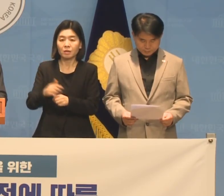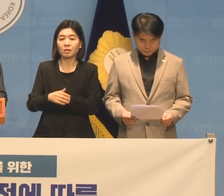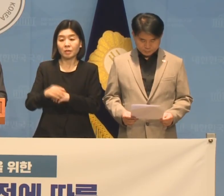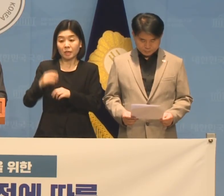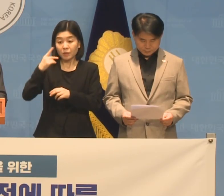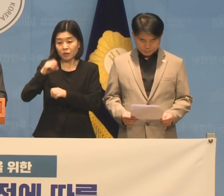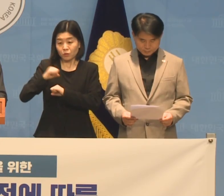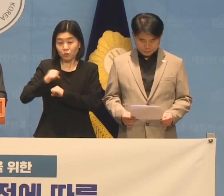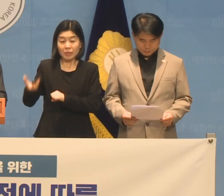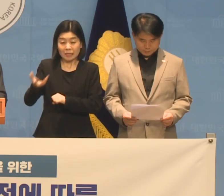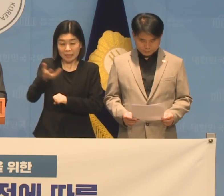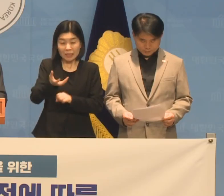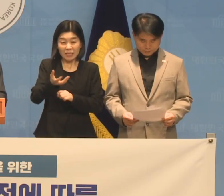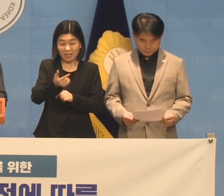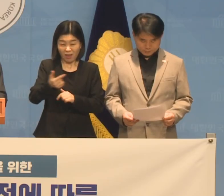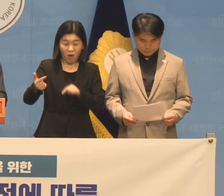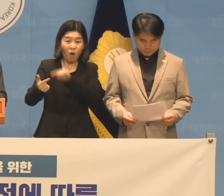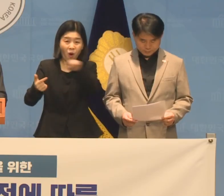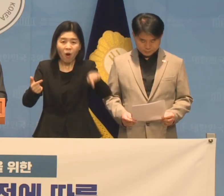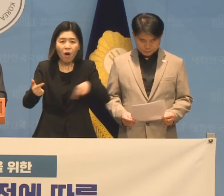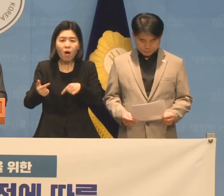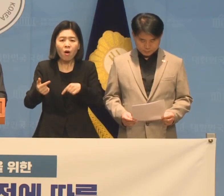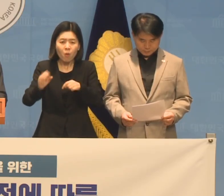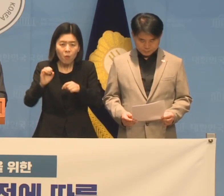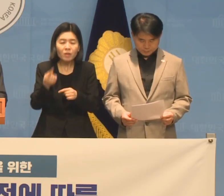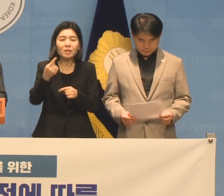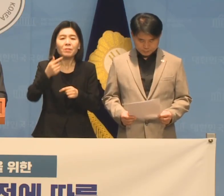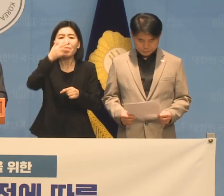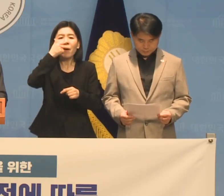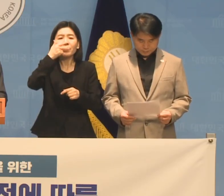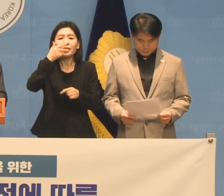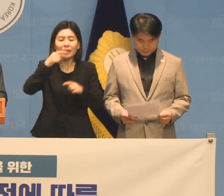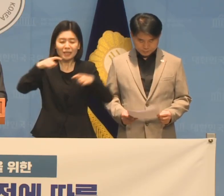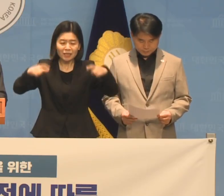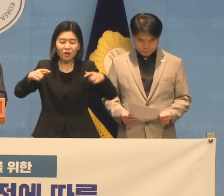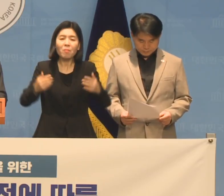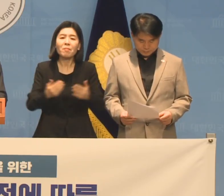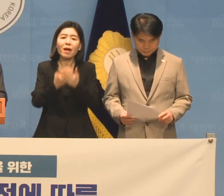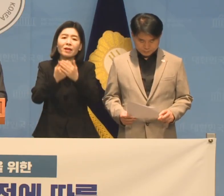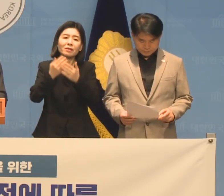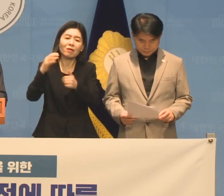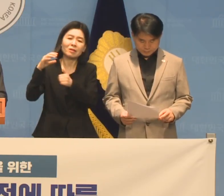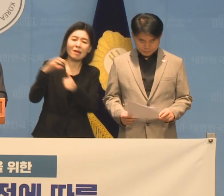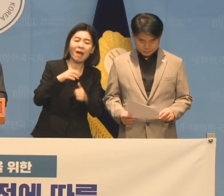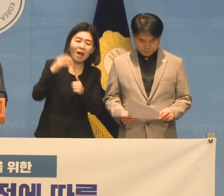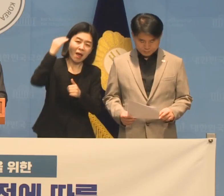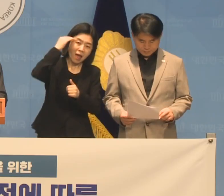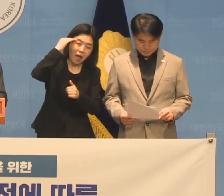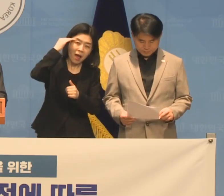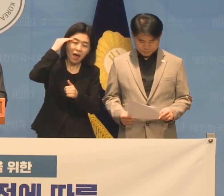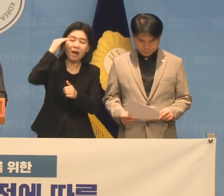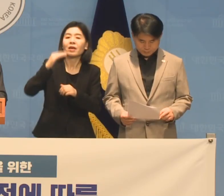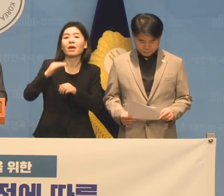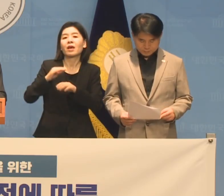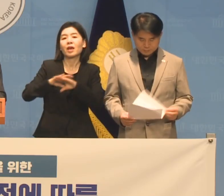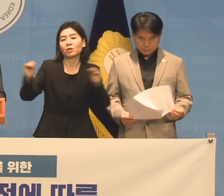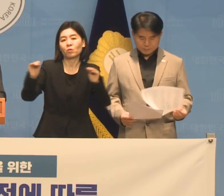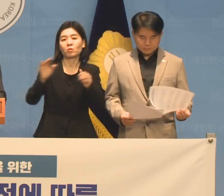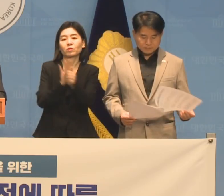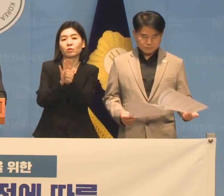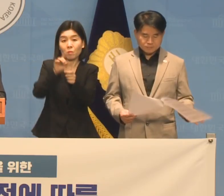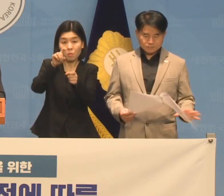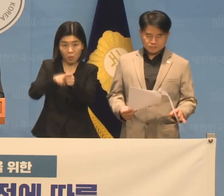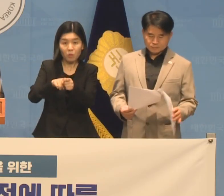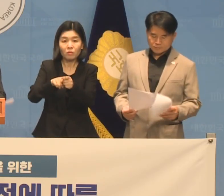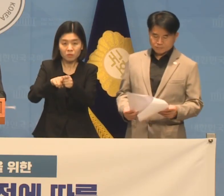따른 평택시의 지역발전 저해 문제를 보완할 수 있는 여러 지원 대책을 추진할 근거로서 사업